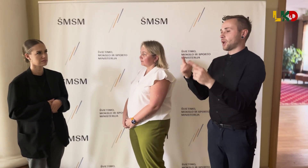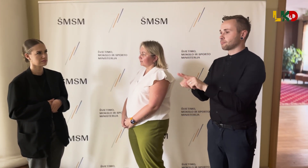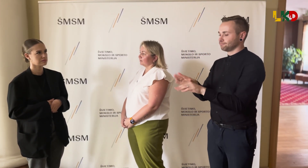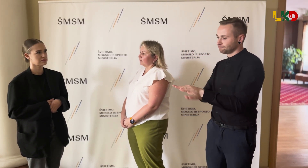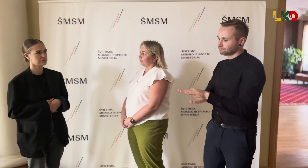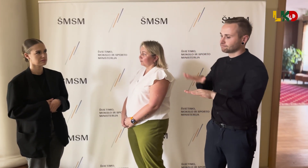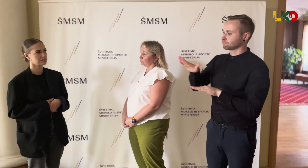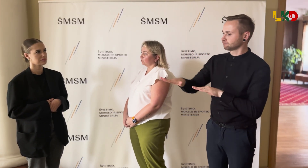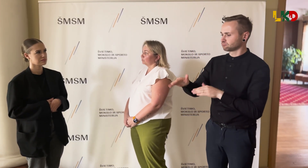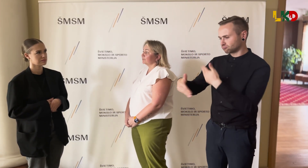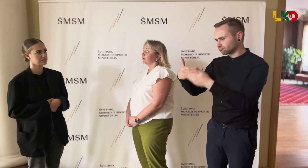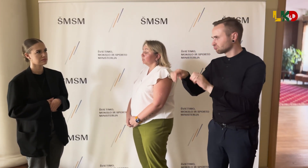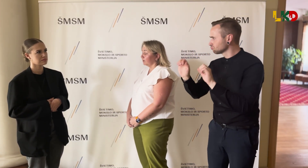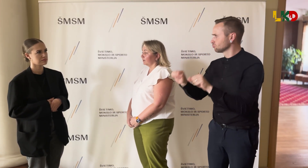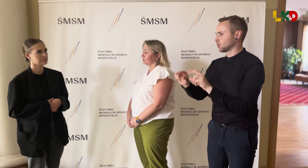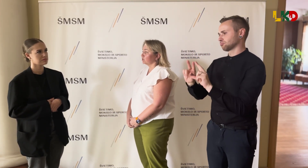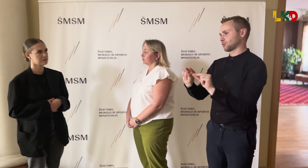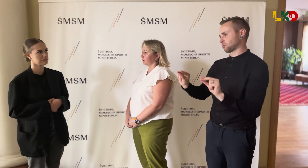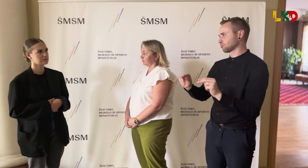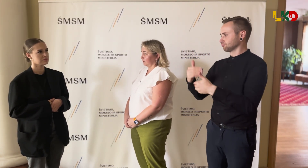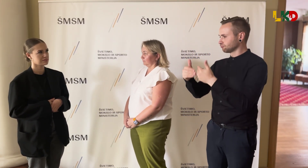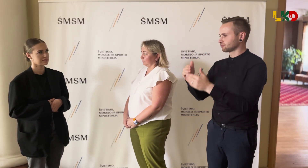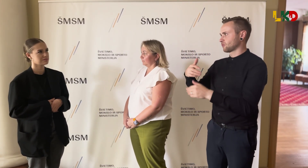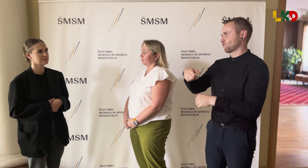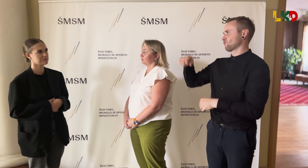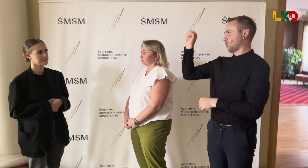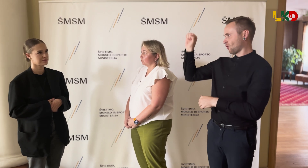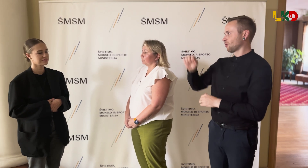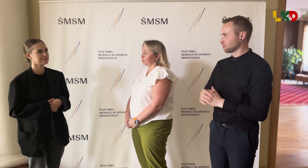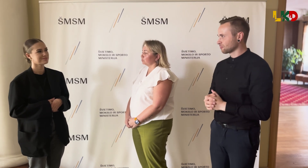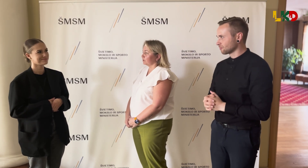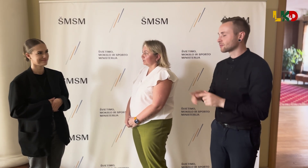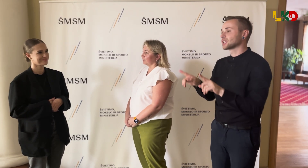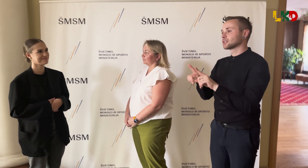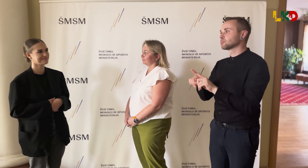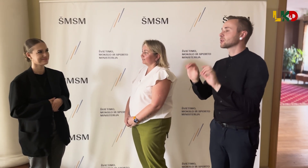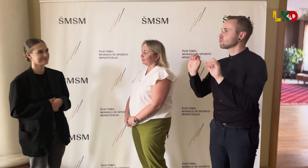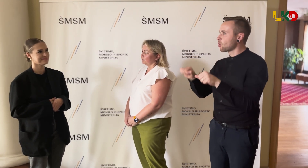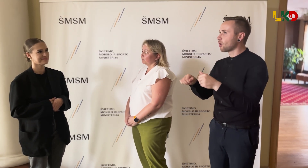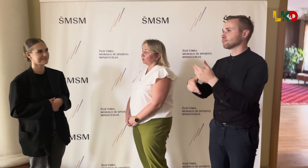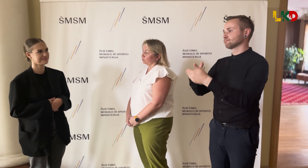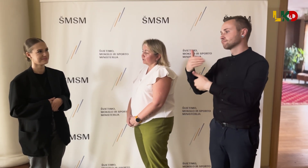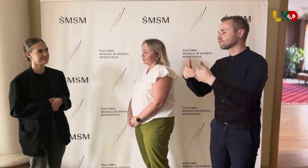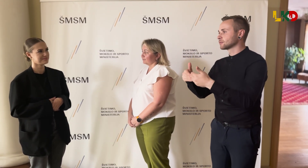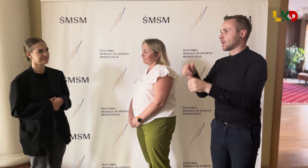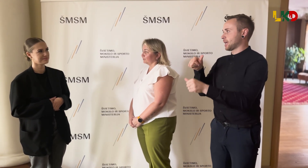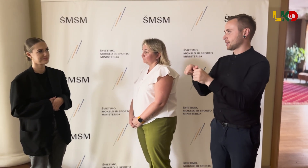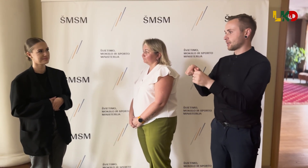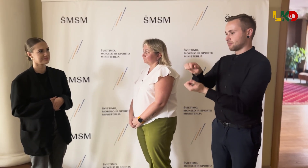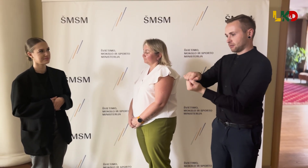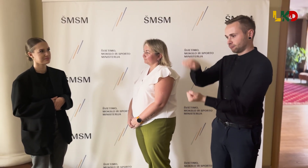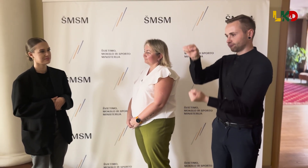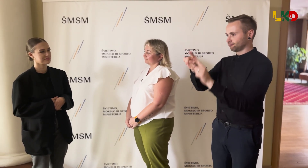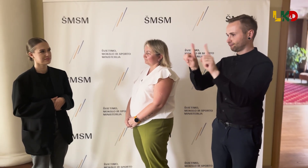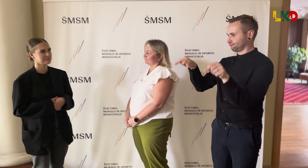Mažesnės maistas galėtų sėkmingai išlaikyti ir tuo pačiu užsitikrinti brandos